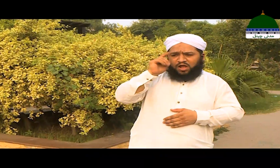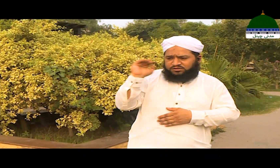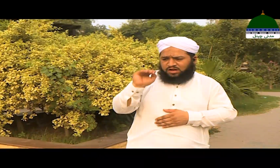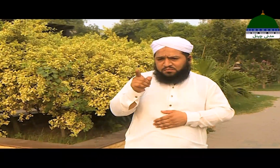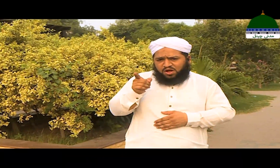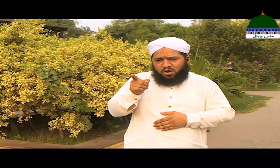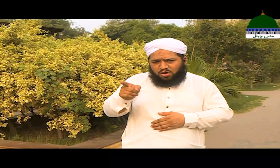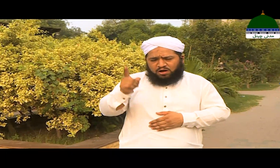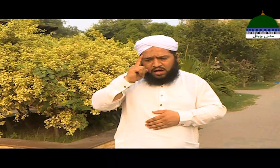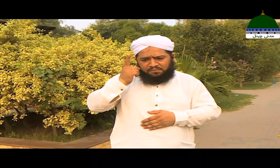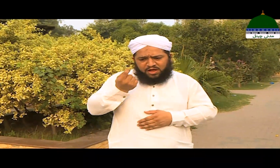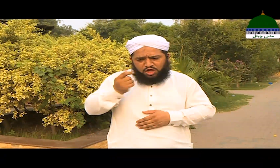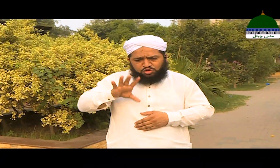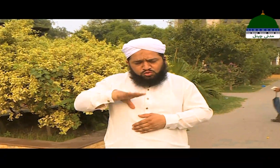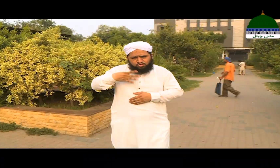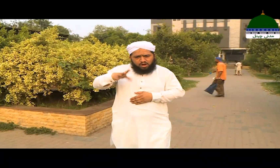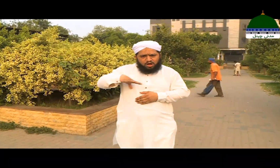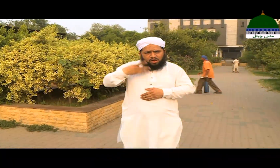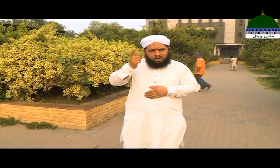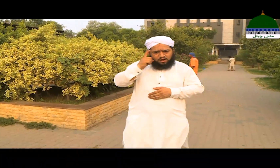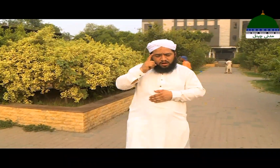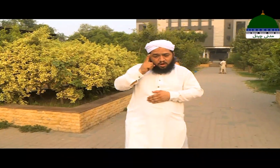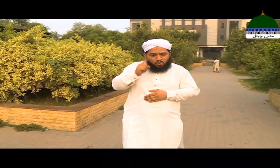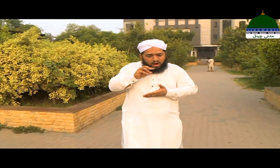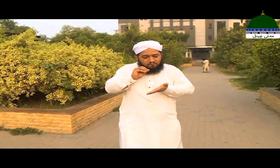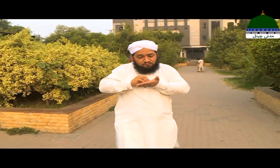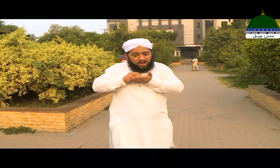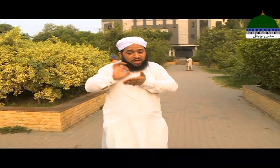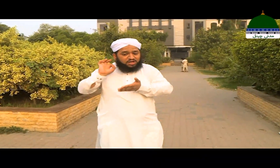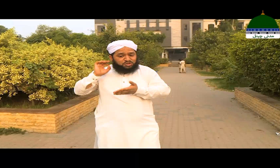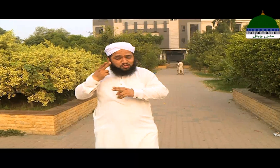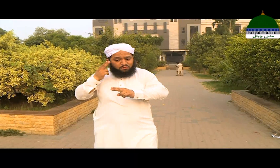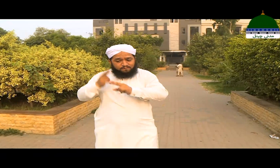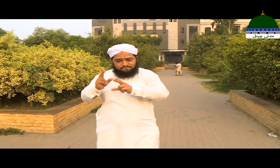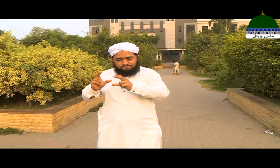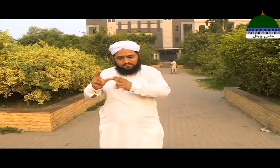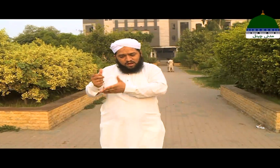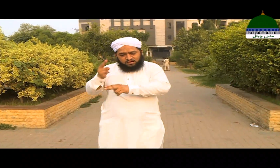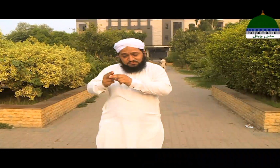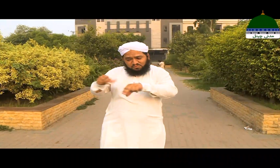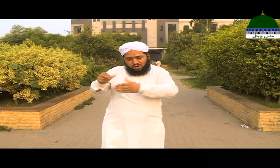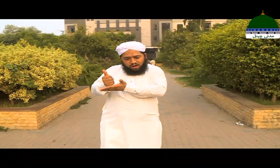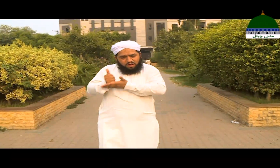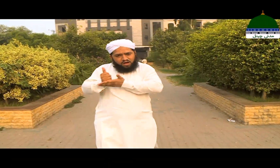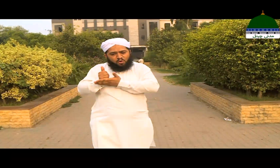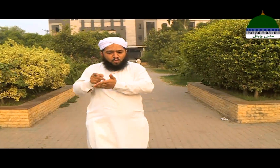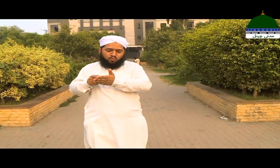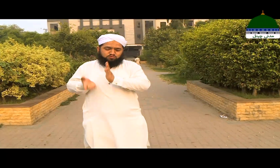سانپ کی وجہ سے مجھے مالی نقصان ہو رہا ہے، لیکن جو فائدہ اس کے سونے کے انڈوں کی وجہ سے مجھے حاصل ہو رہا ہے وہ نقصان سے